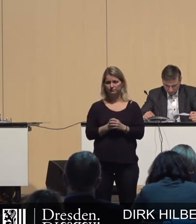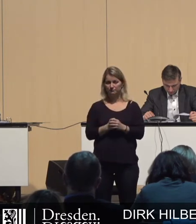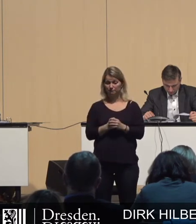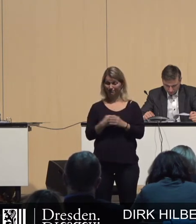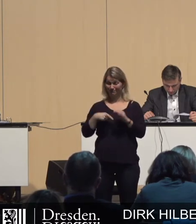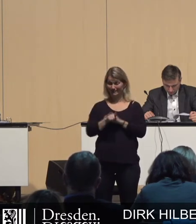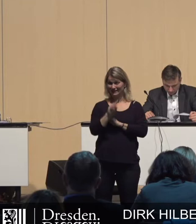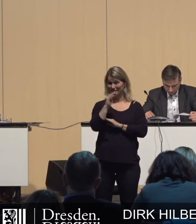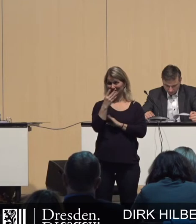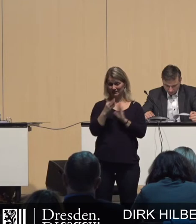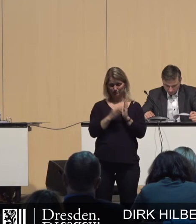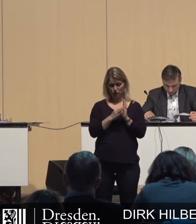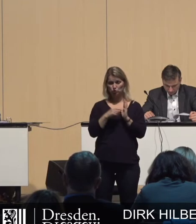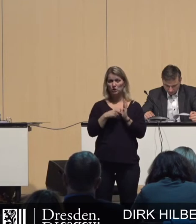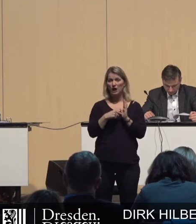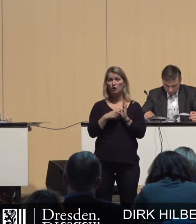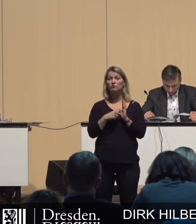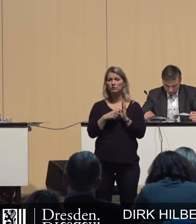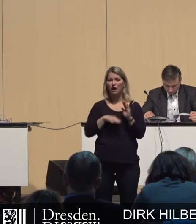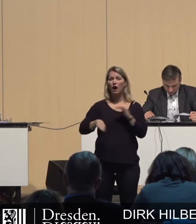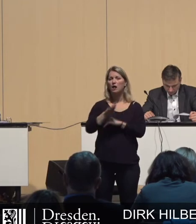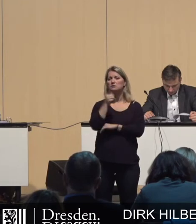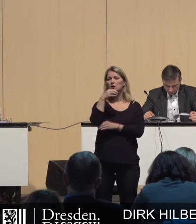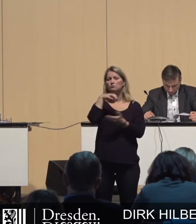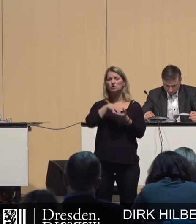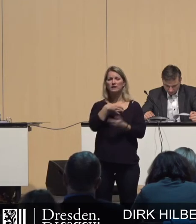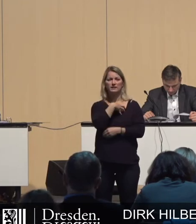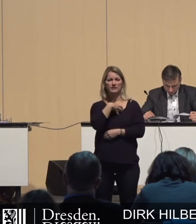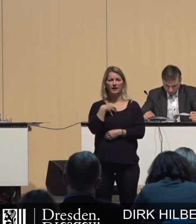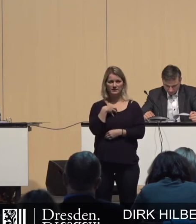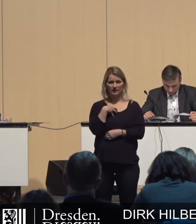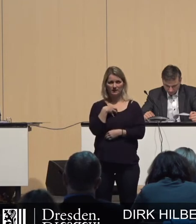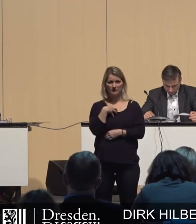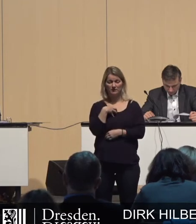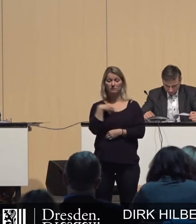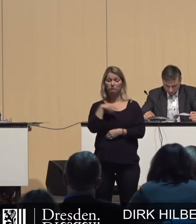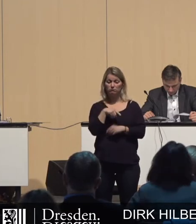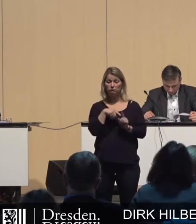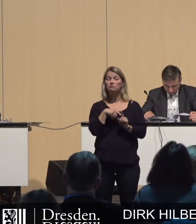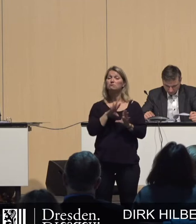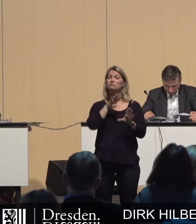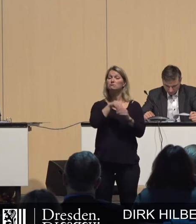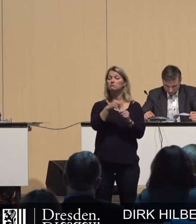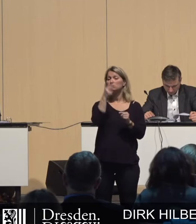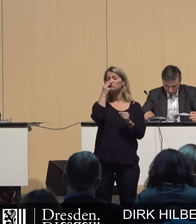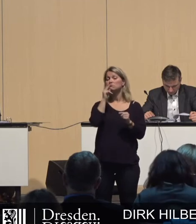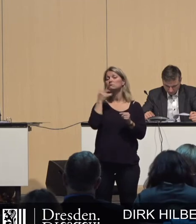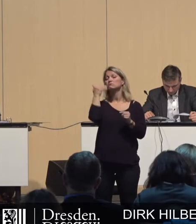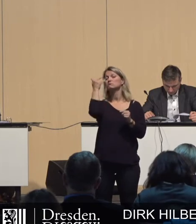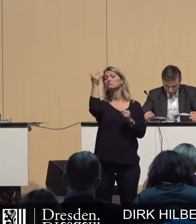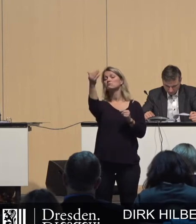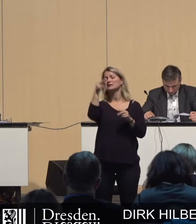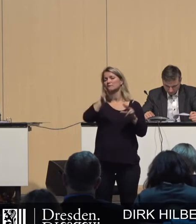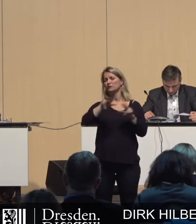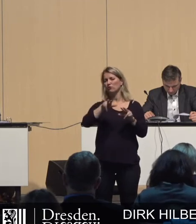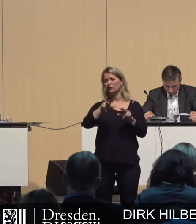4, die Landeshauptstadt Dresden wirkt unter Betrachtung der langfristigen Wirtschaftlichkeit bei ihren Eigenbetrieben